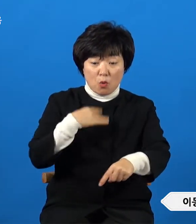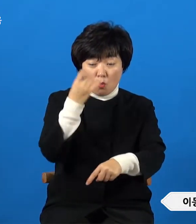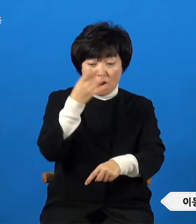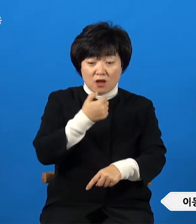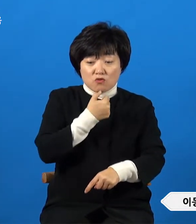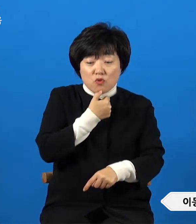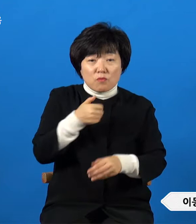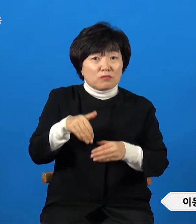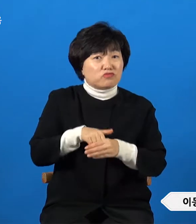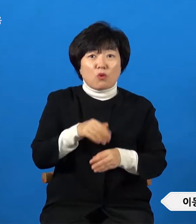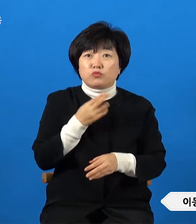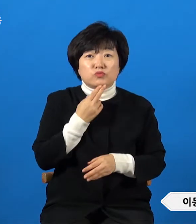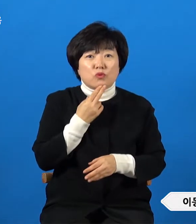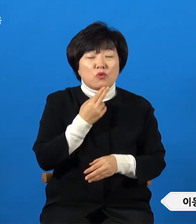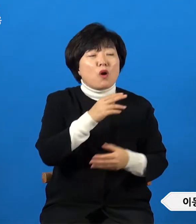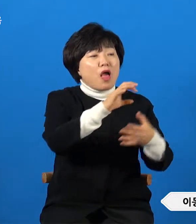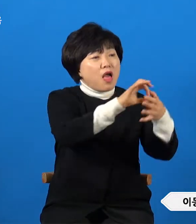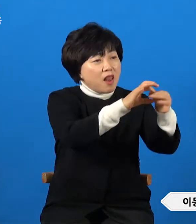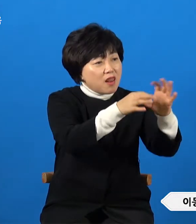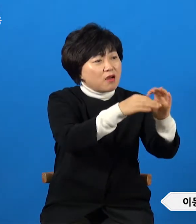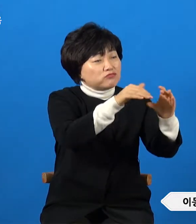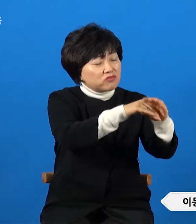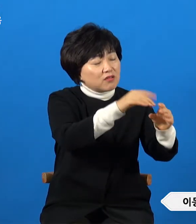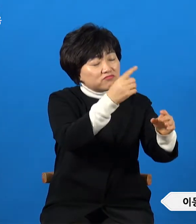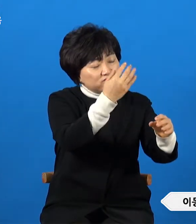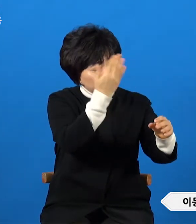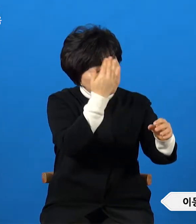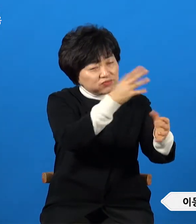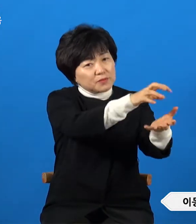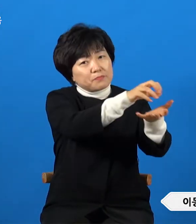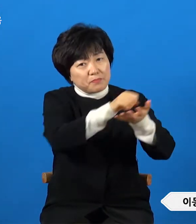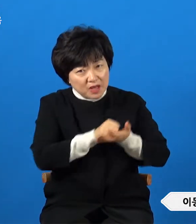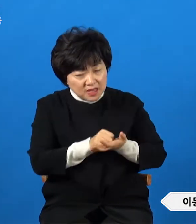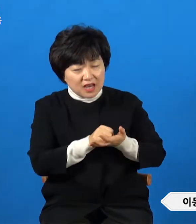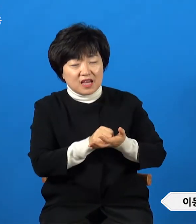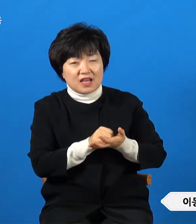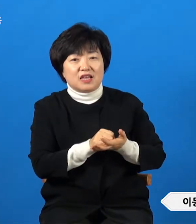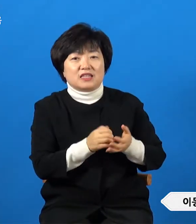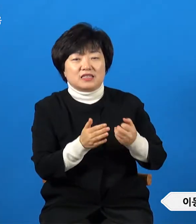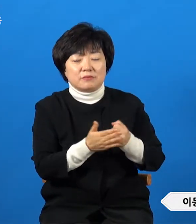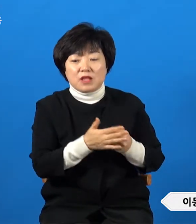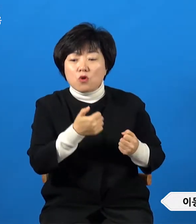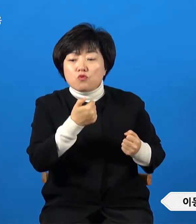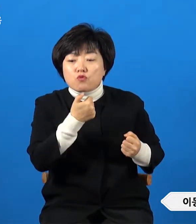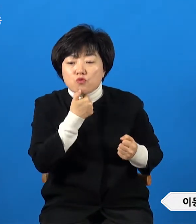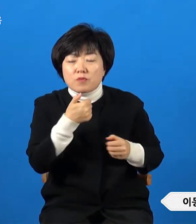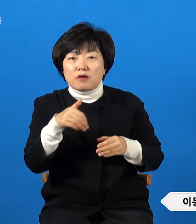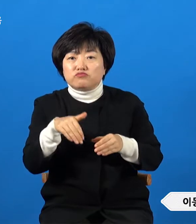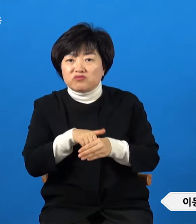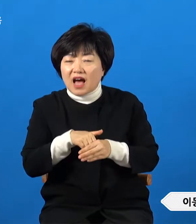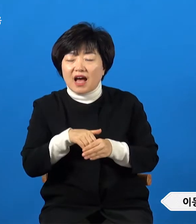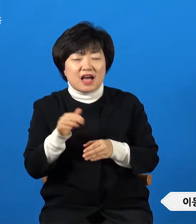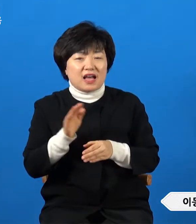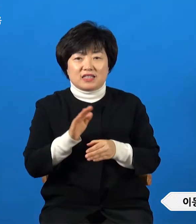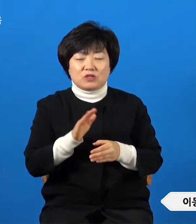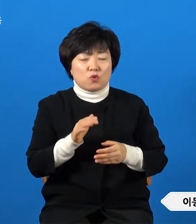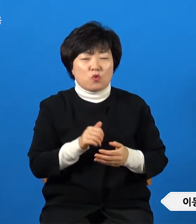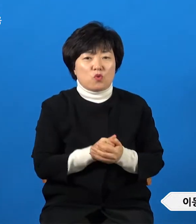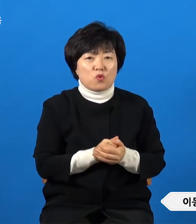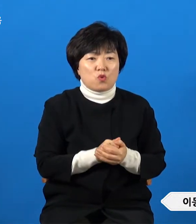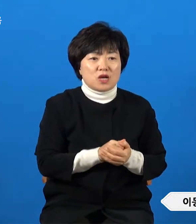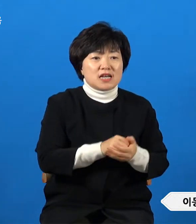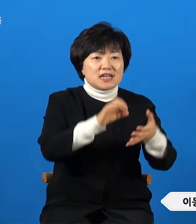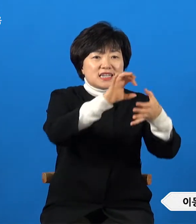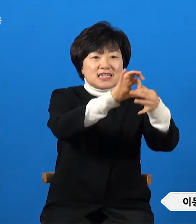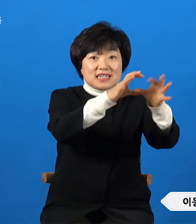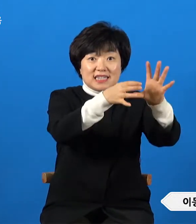받아들인 것입니다. 그래서 우리가 로마 문화를 말할 때 그냥 로만 컬처라고 안 그러고 그레코 로만 시빌라이제이션,